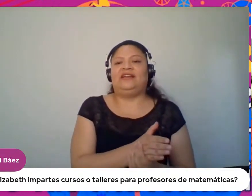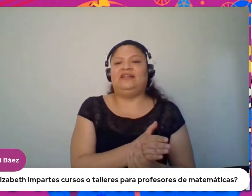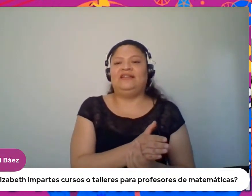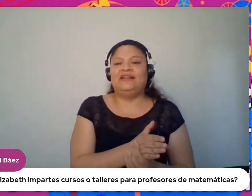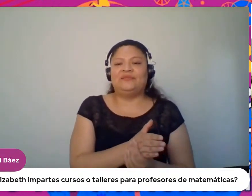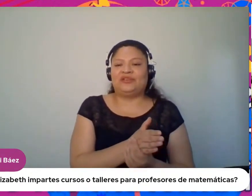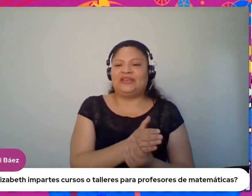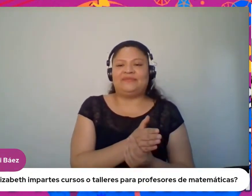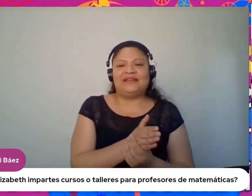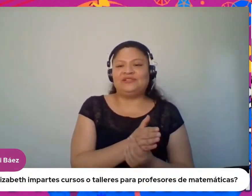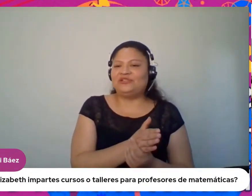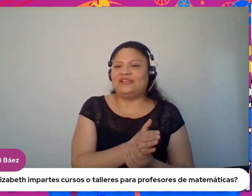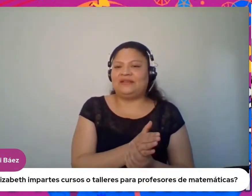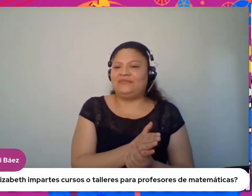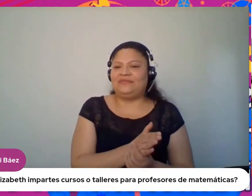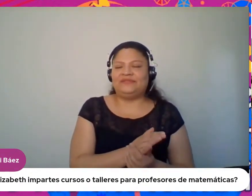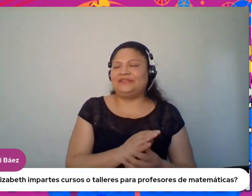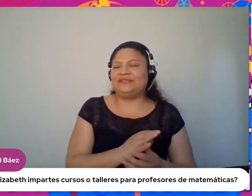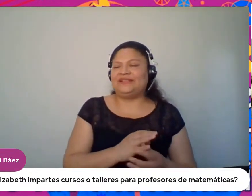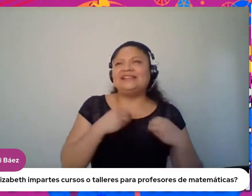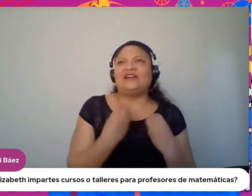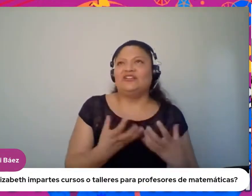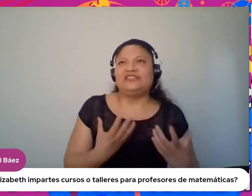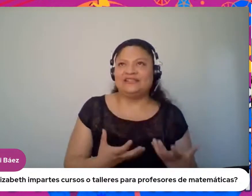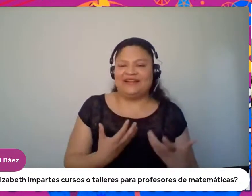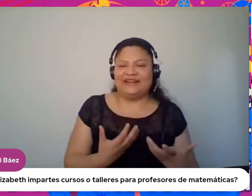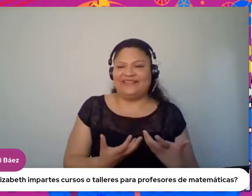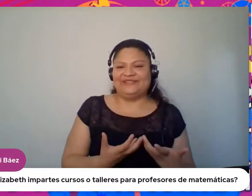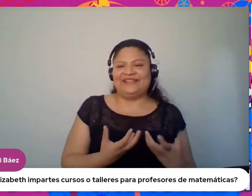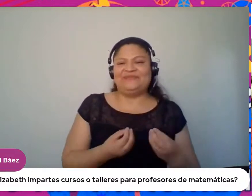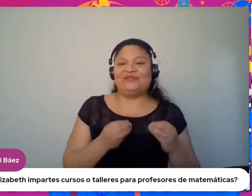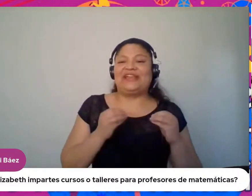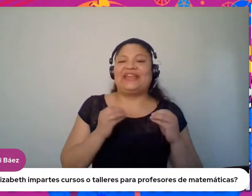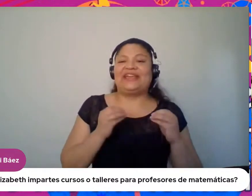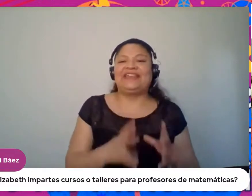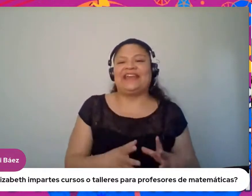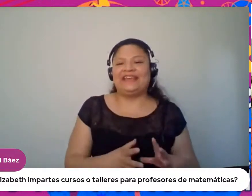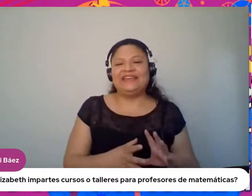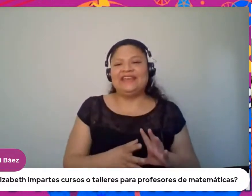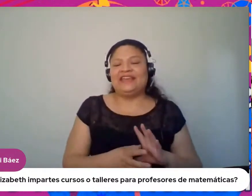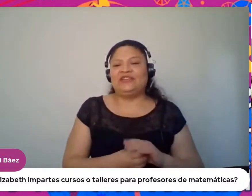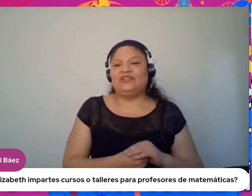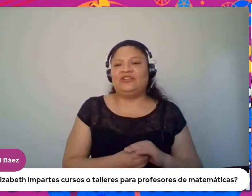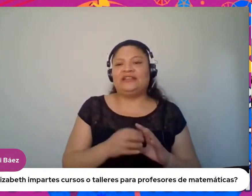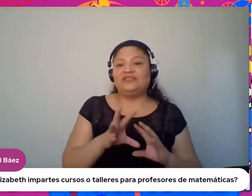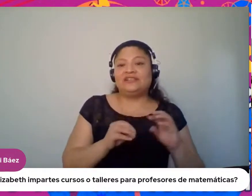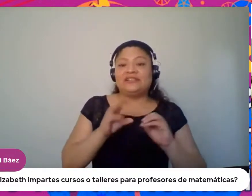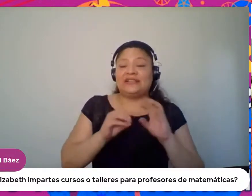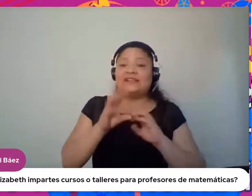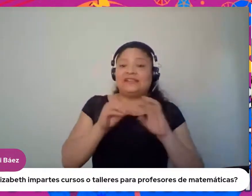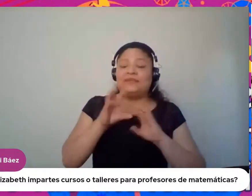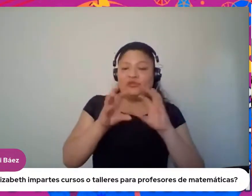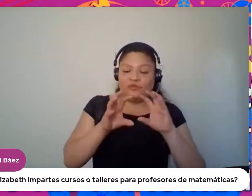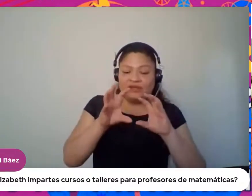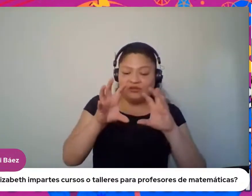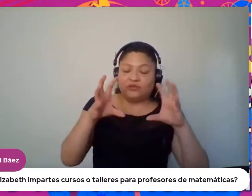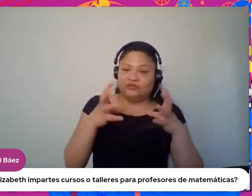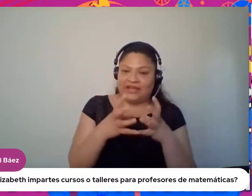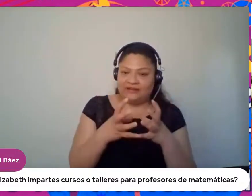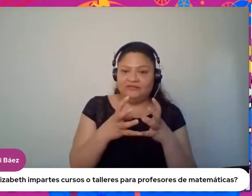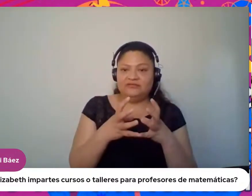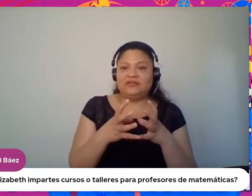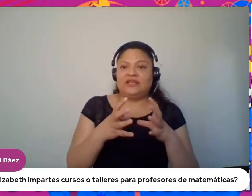real, porque el maestro hace cosas maravillosas, pero se quedan ahí. Y entonces necesitamos como eso,